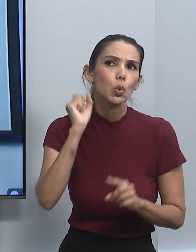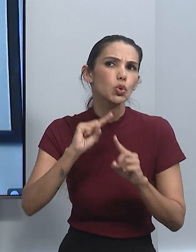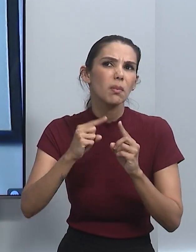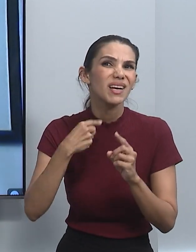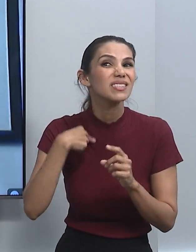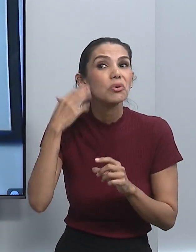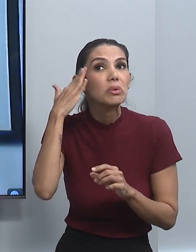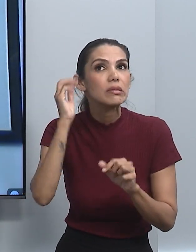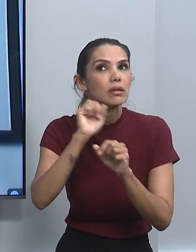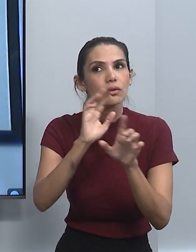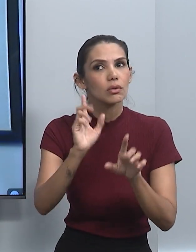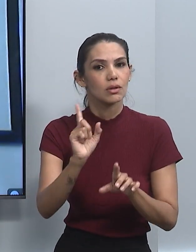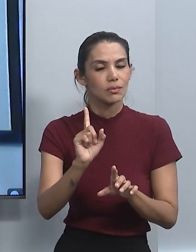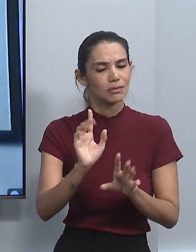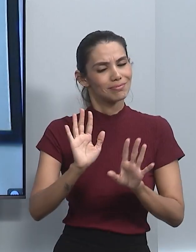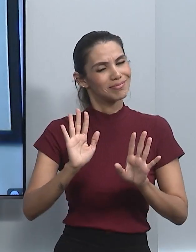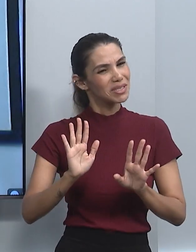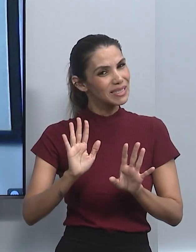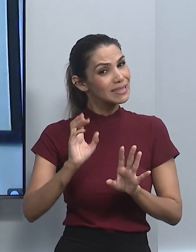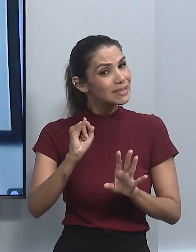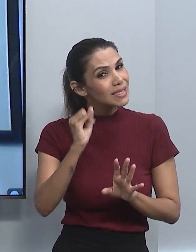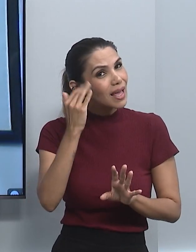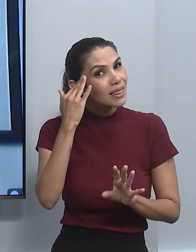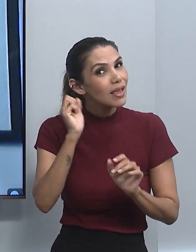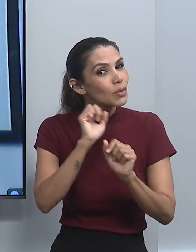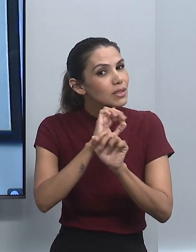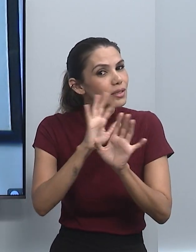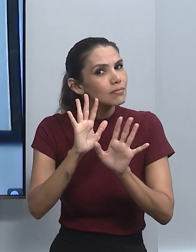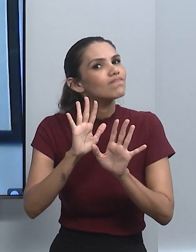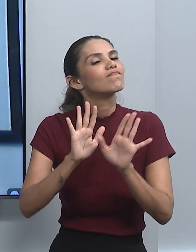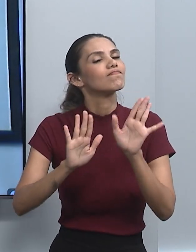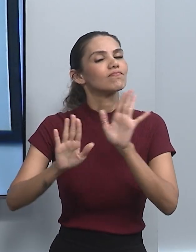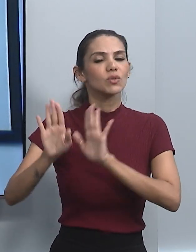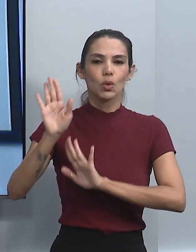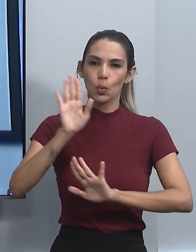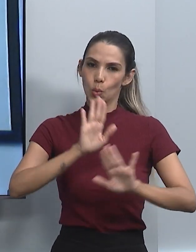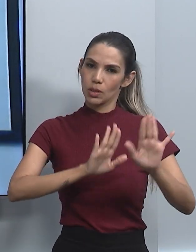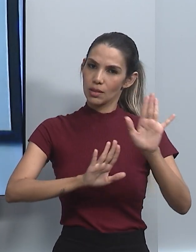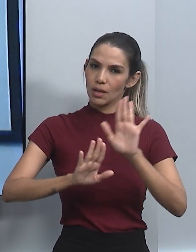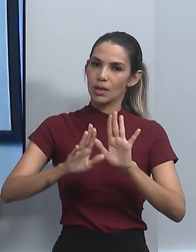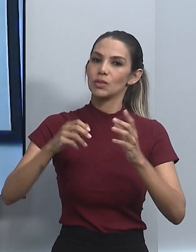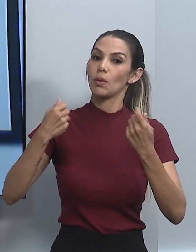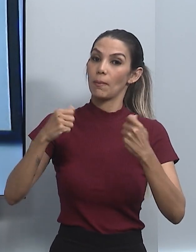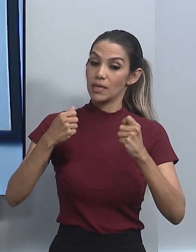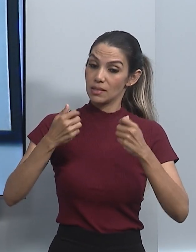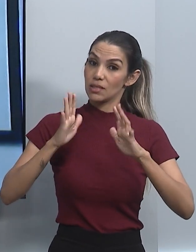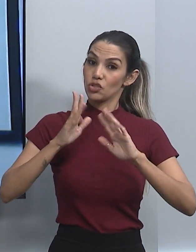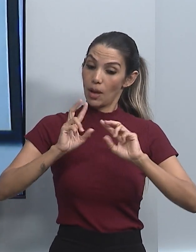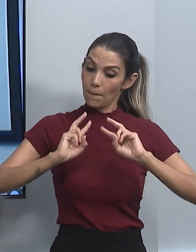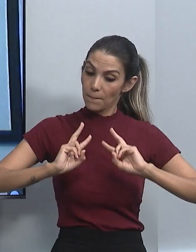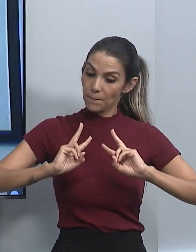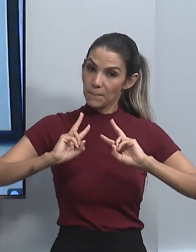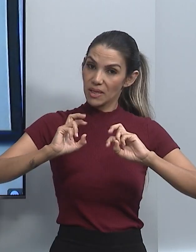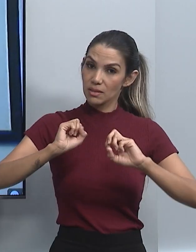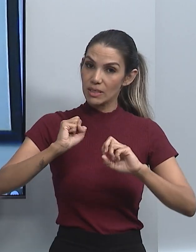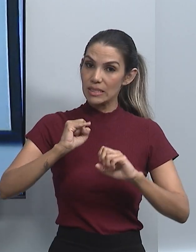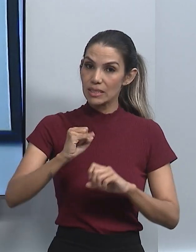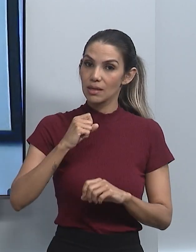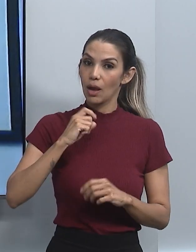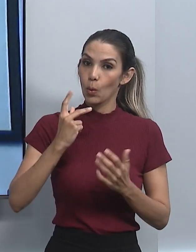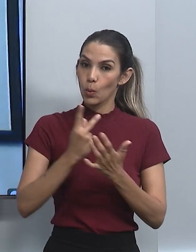Mas esse só não entendo é já um sinal de que eu tenho alguma alteração